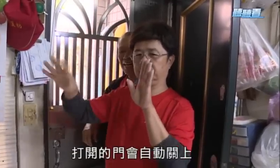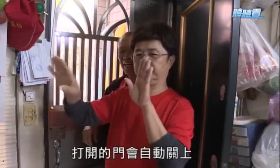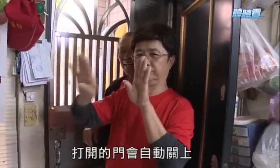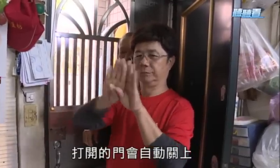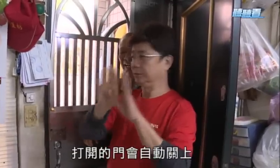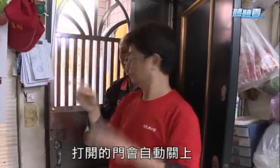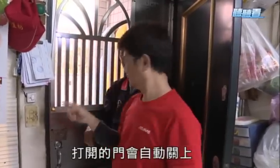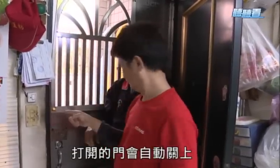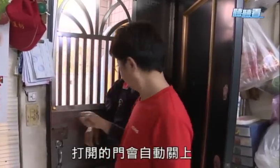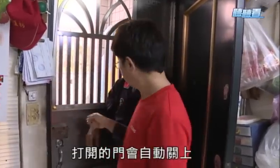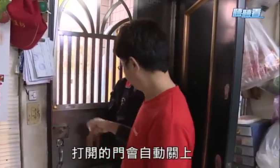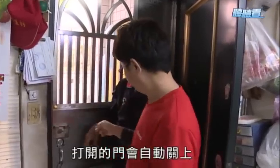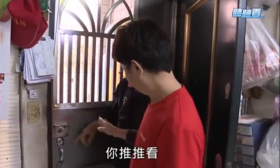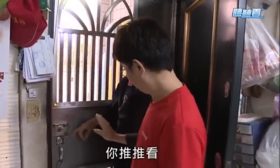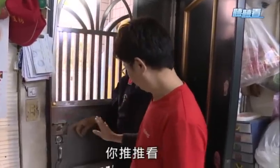门呢会自动关上，你推推看。